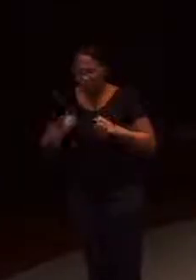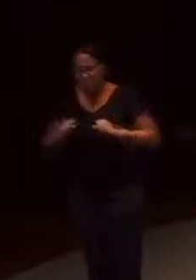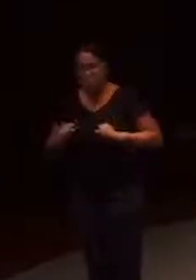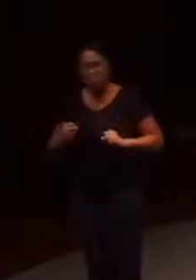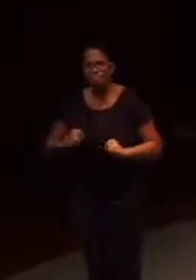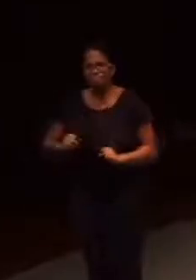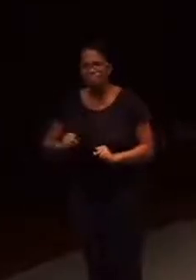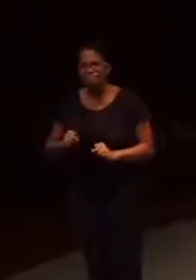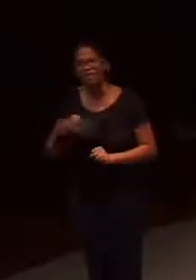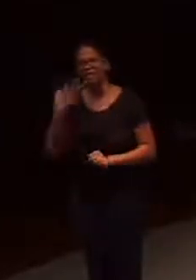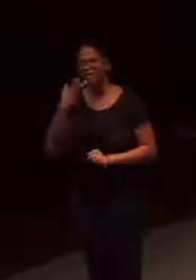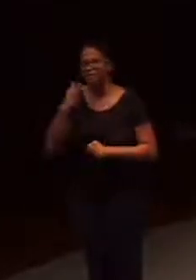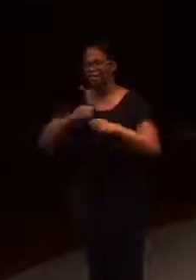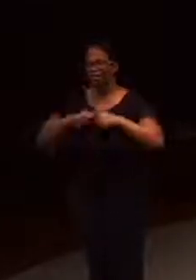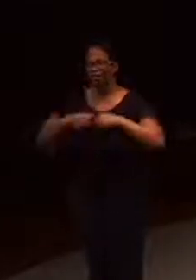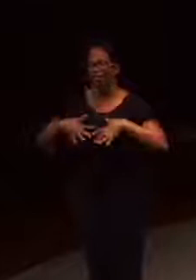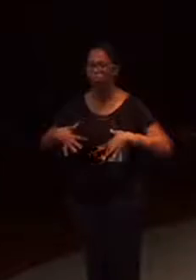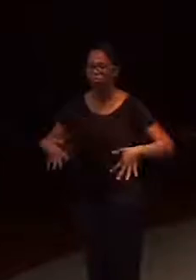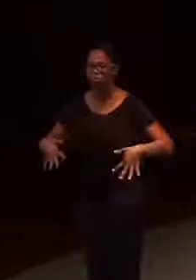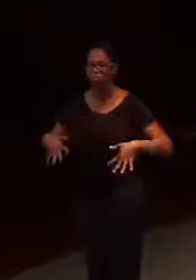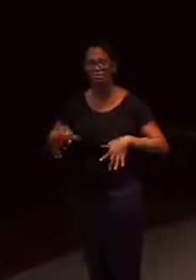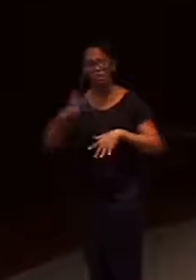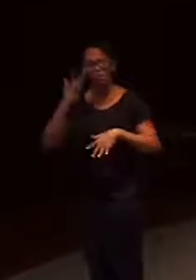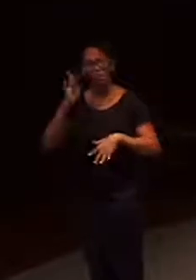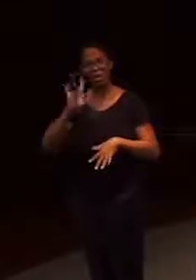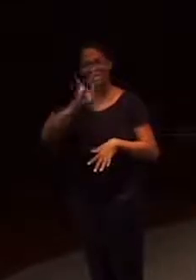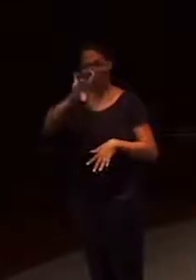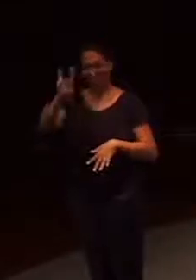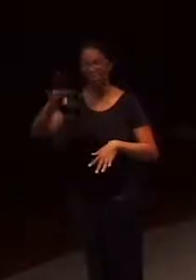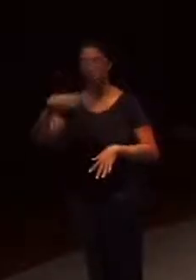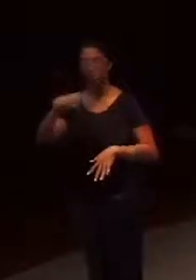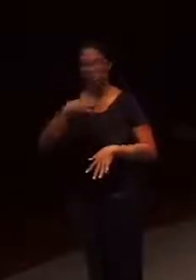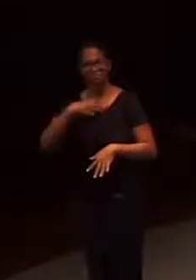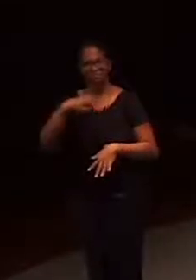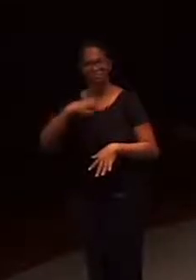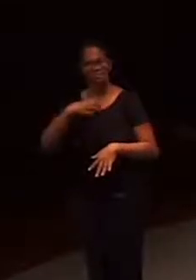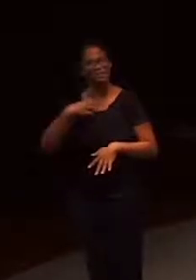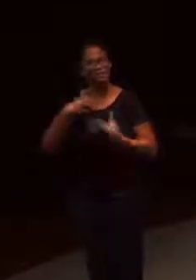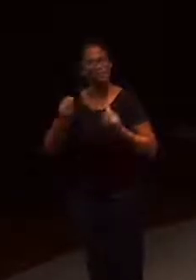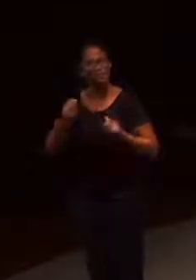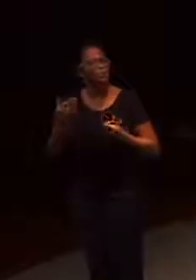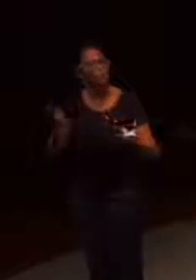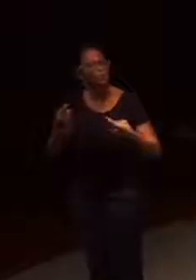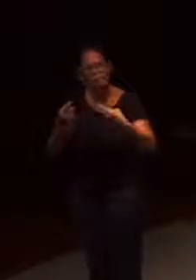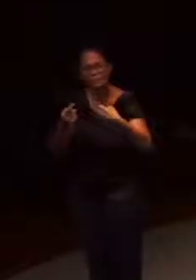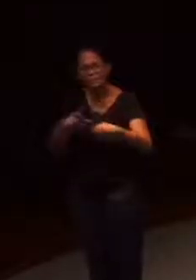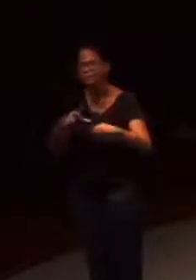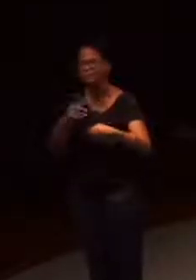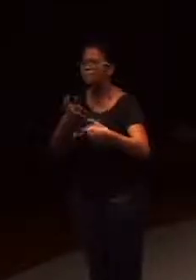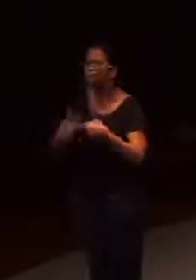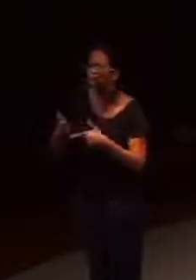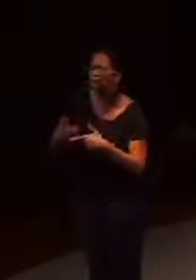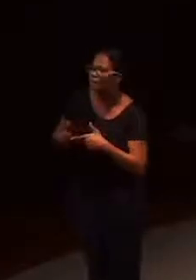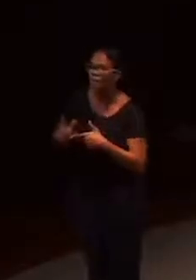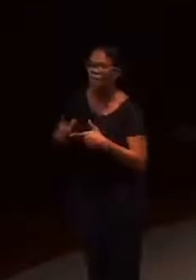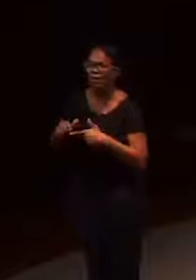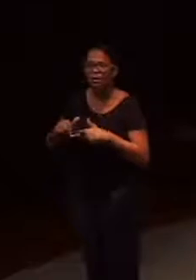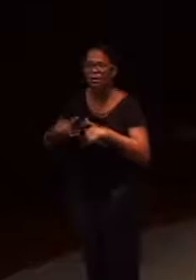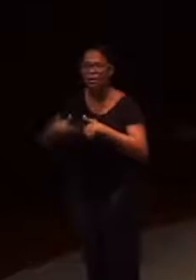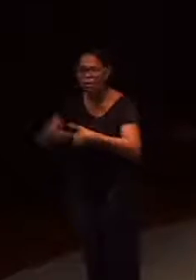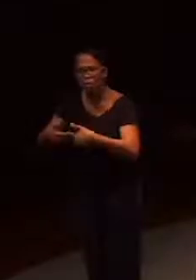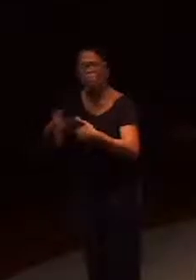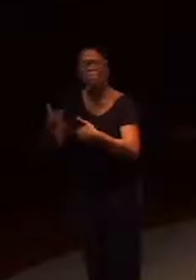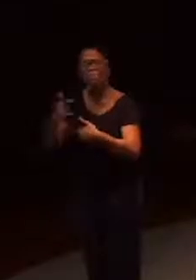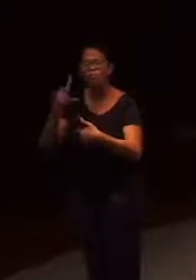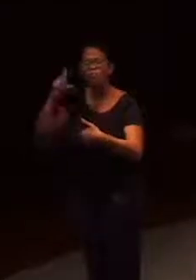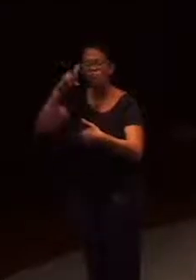acho que cada um de nós tem isso dentro de si, né? Uma maneira de enfrentar essas duras realidades,